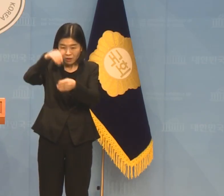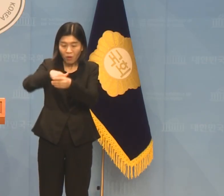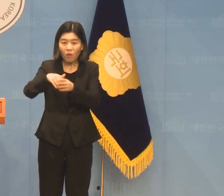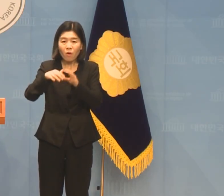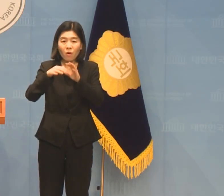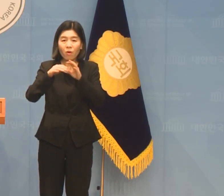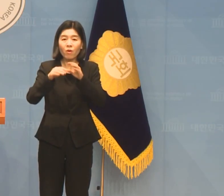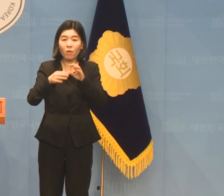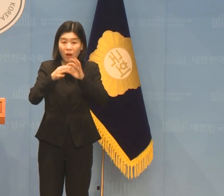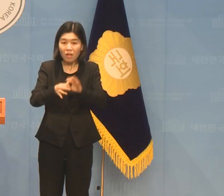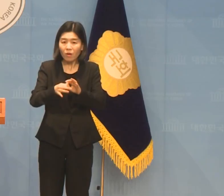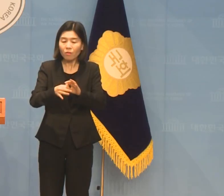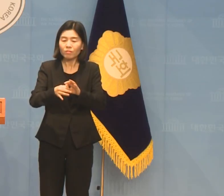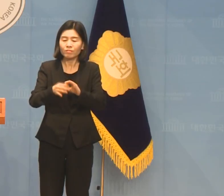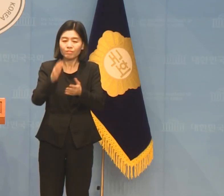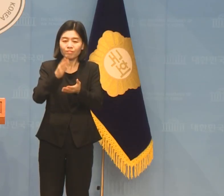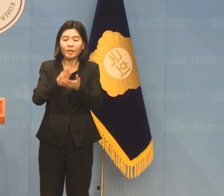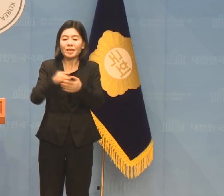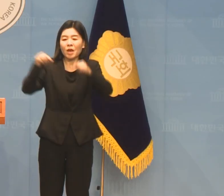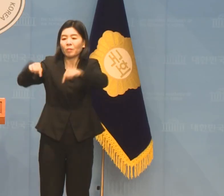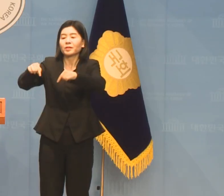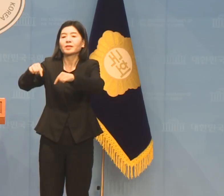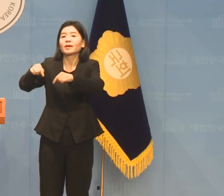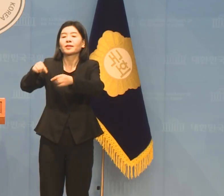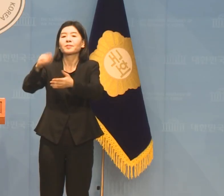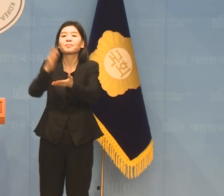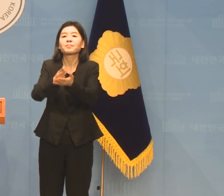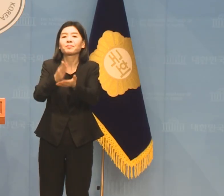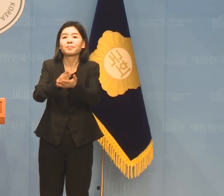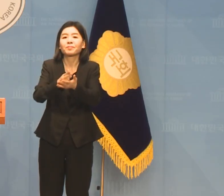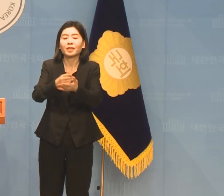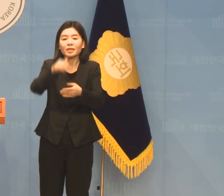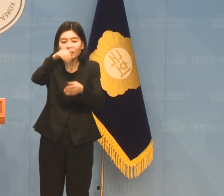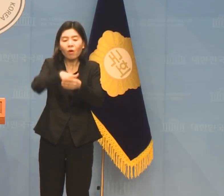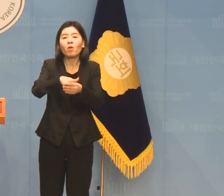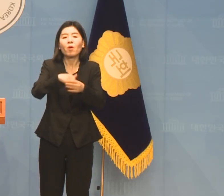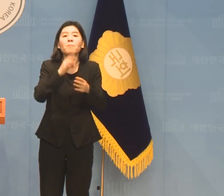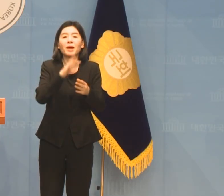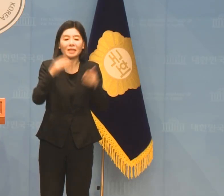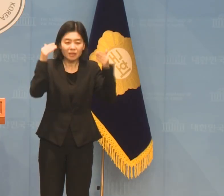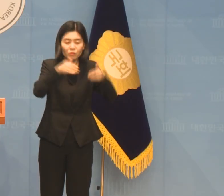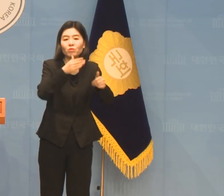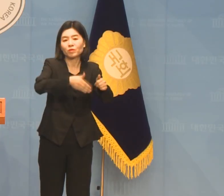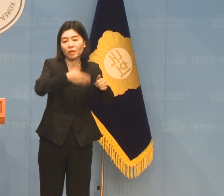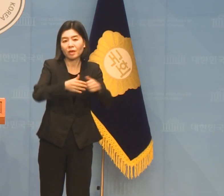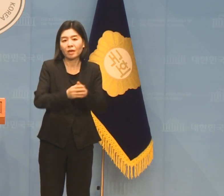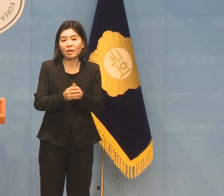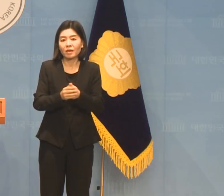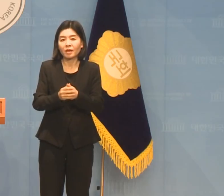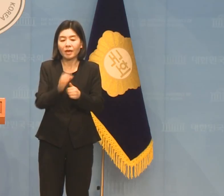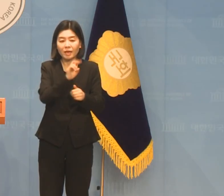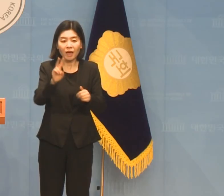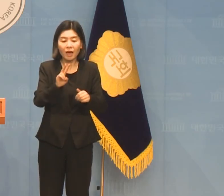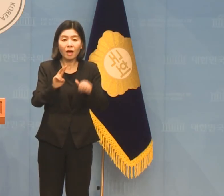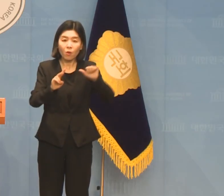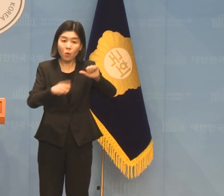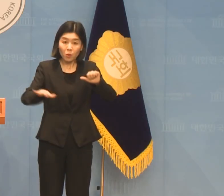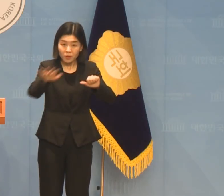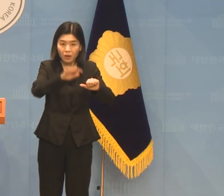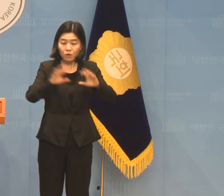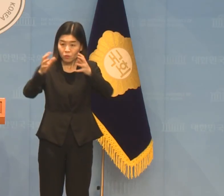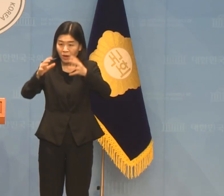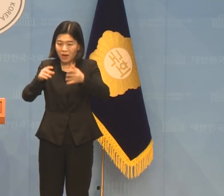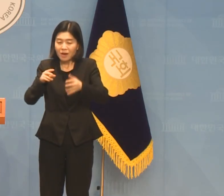협상을 중단해야 합니다. 야5당 원탁회의는 국가통상 비상사태에 대해 논의합시다.